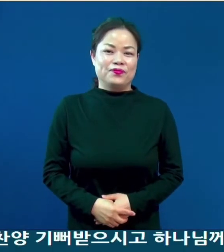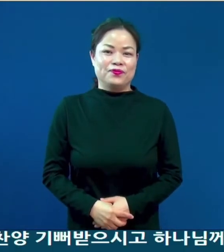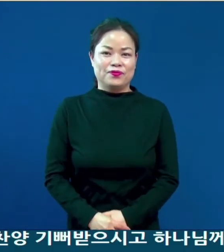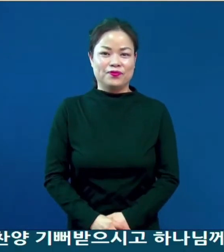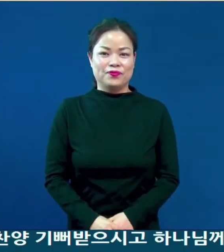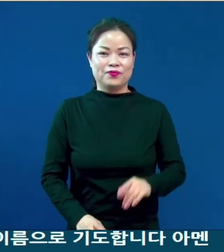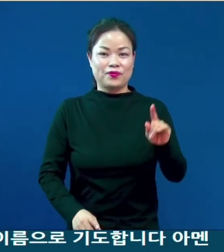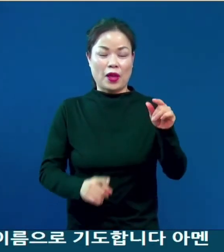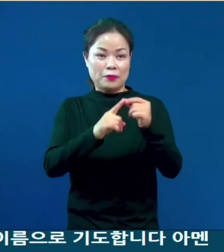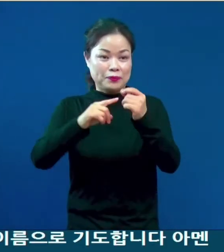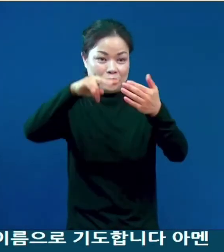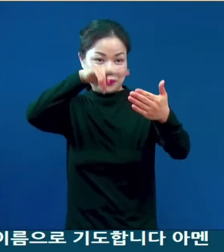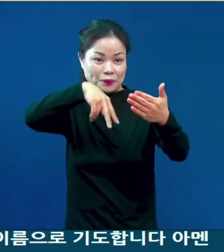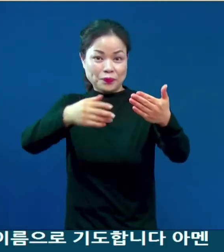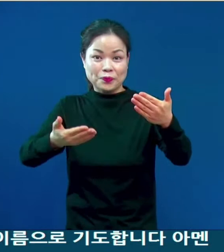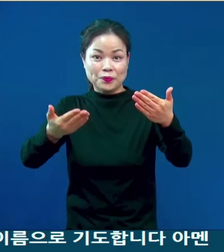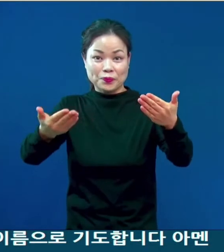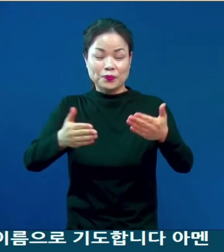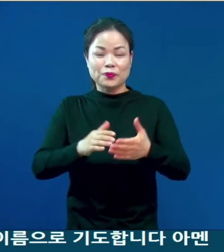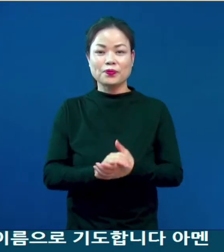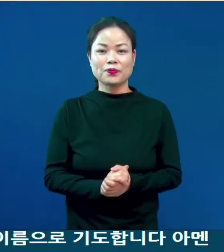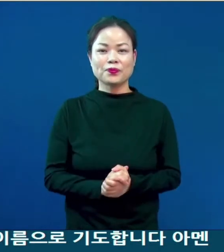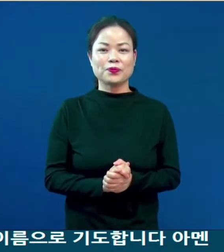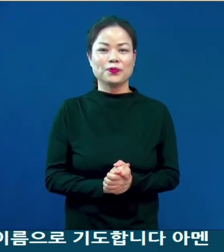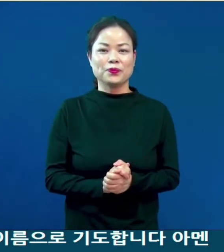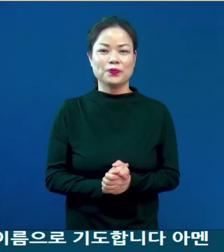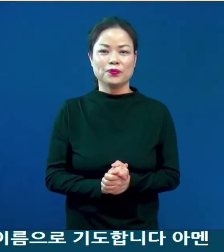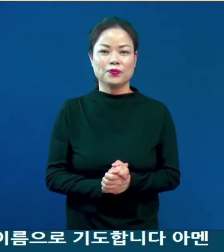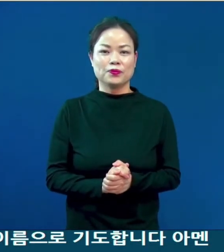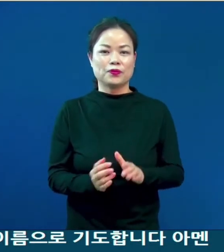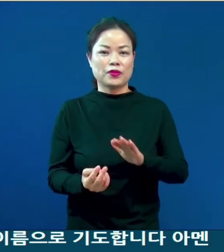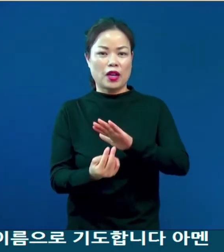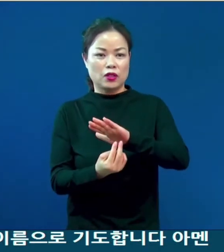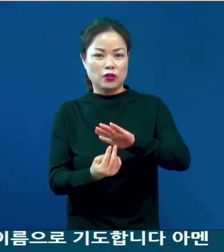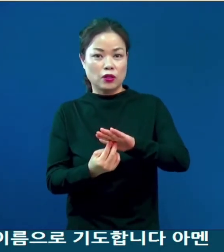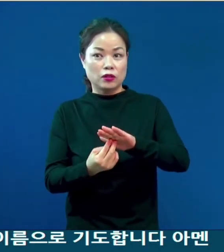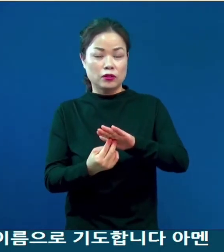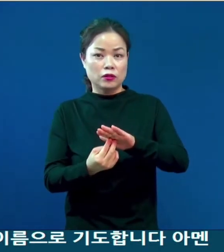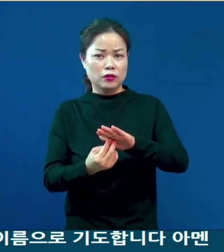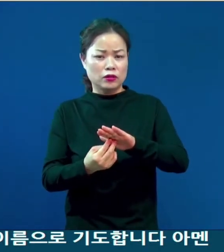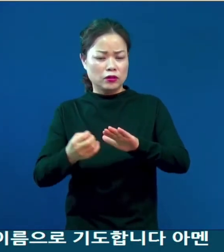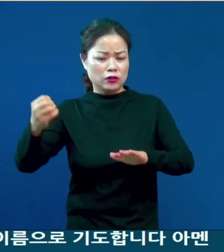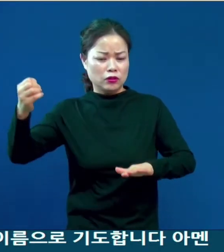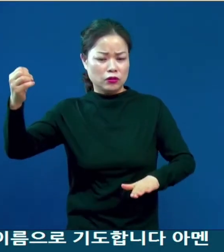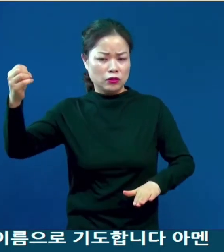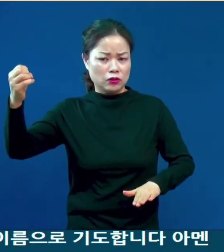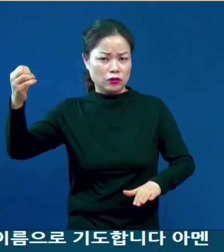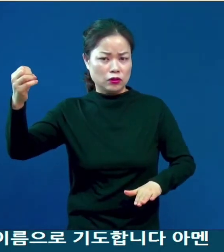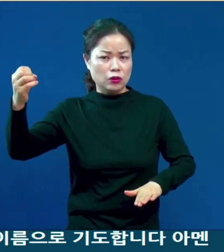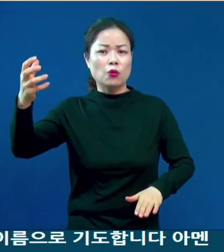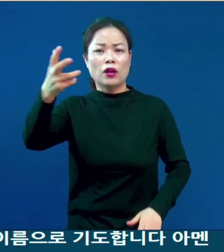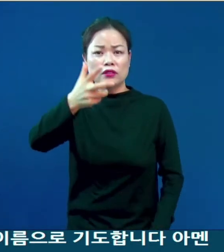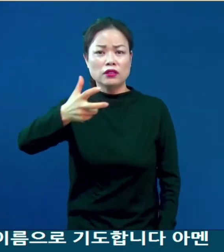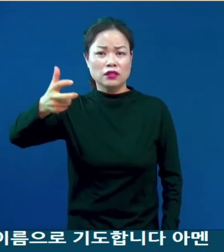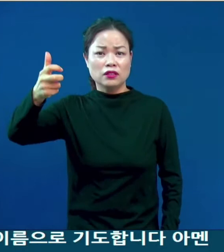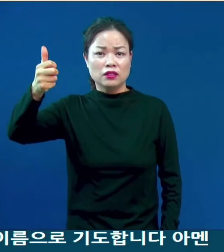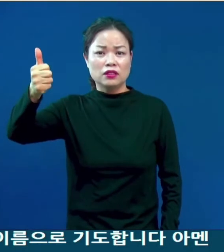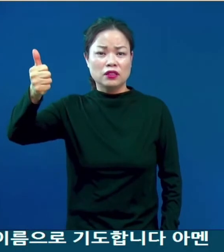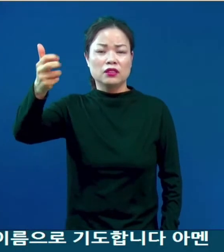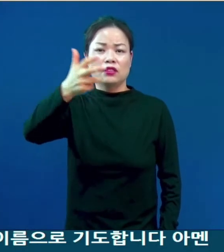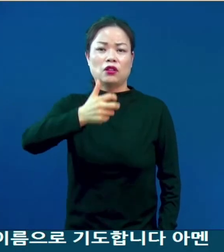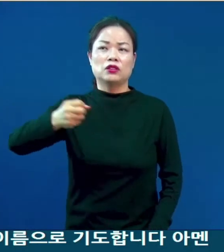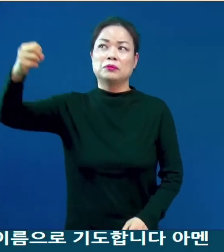제가 한 문장을 읽어드리겠습니다. 여호와는 빛이시고 구원이시고